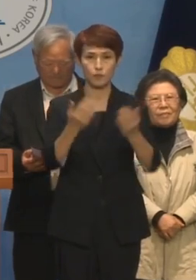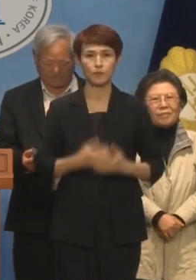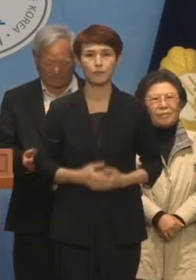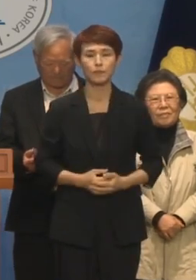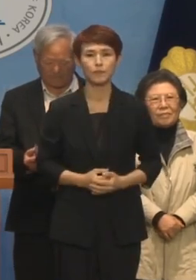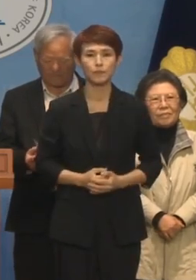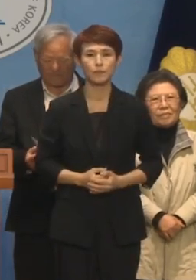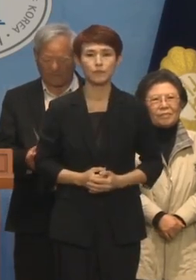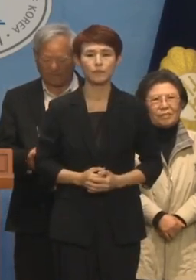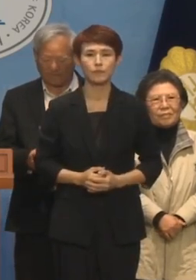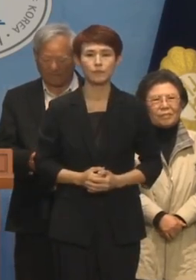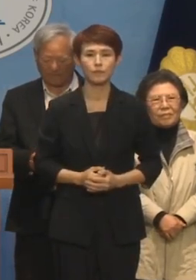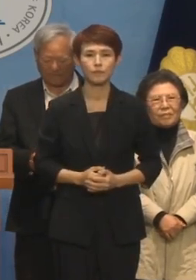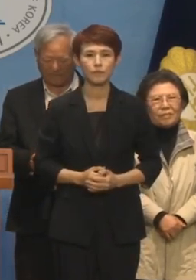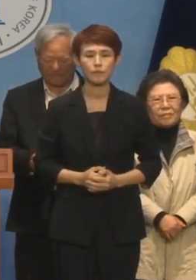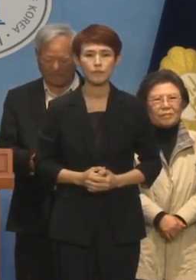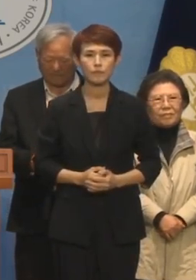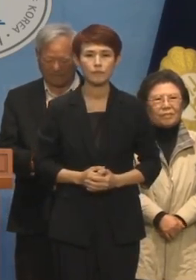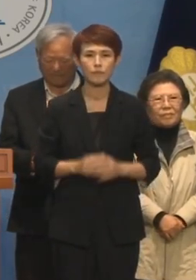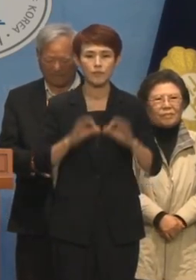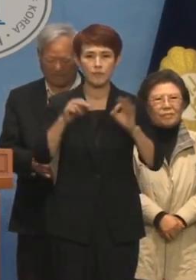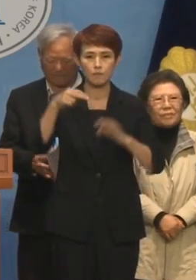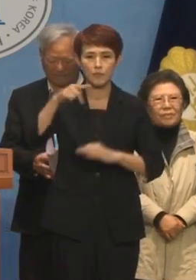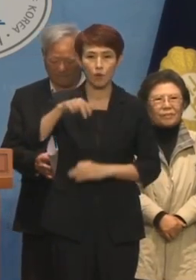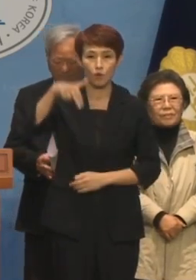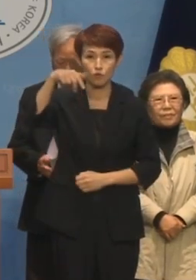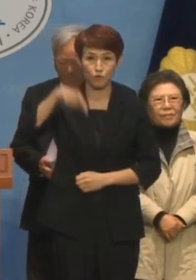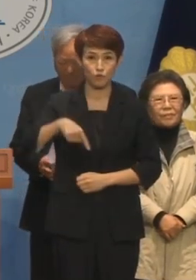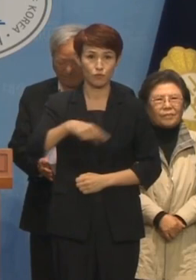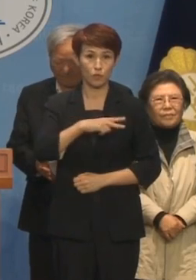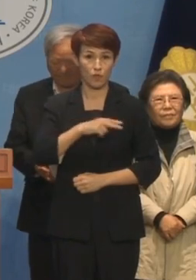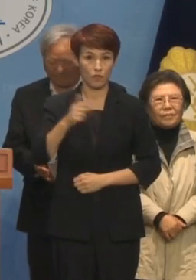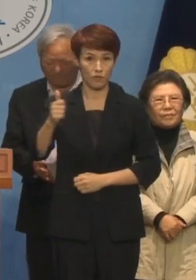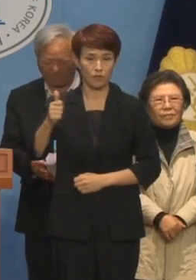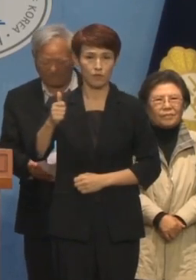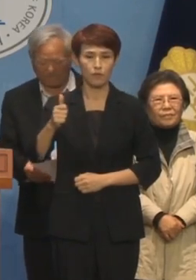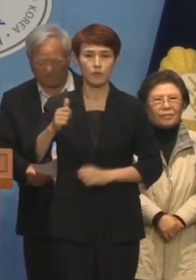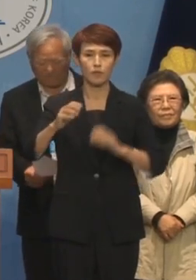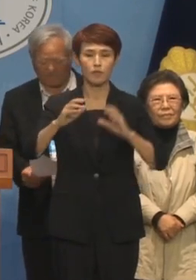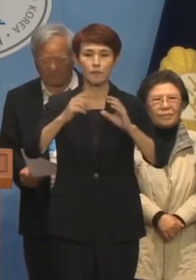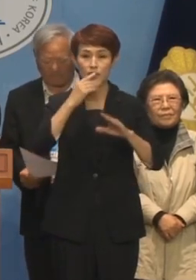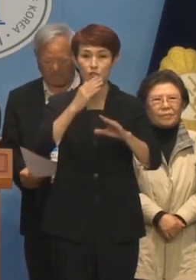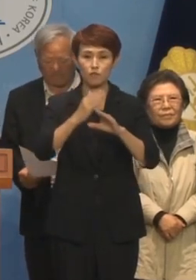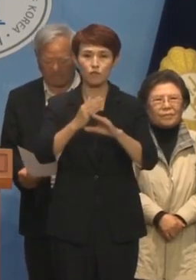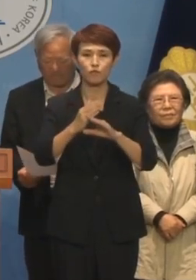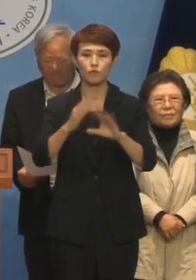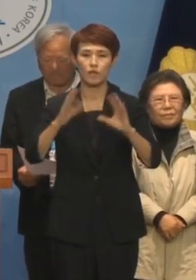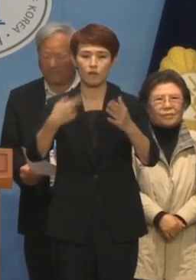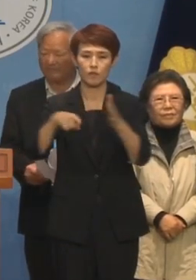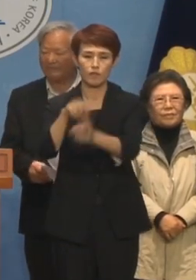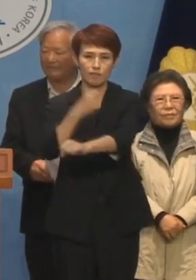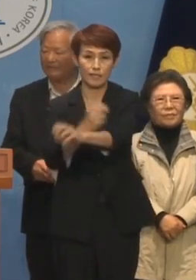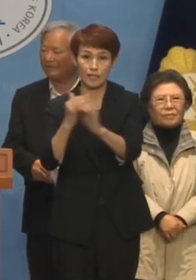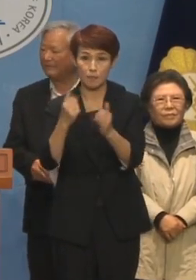있겠습니다. 먼저 김성주 의원께서 민주유공자법에 대해서 말씀드리겠습니다.